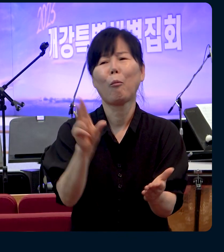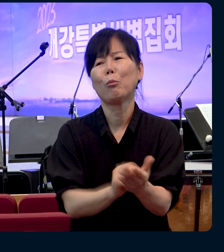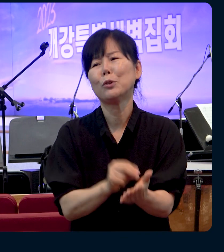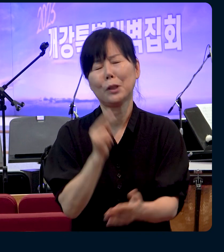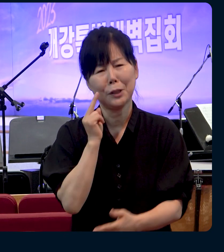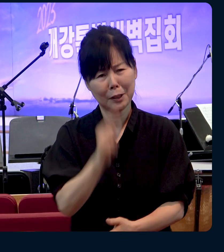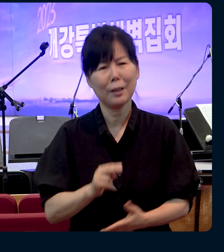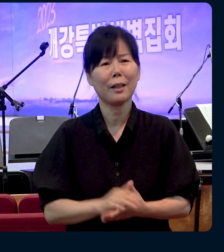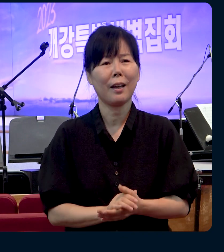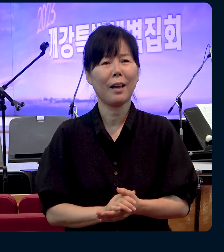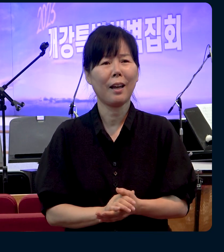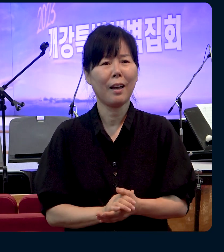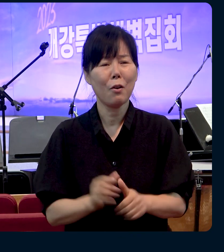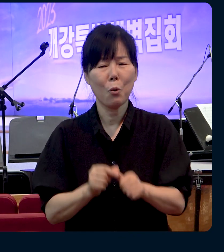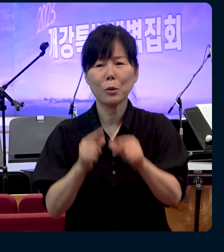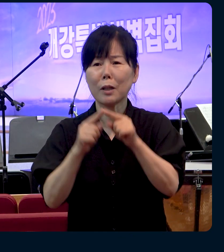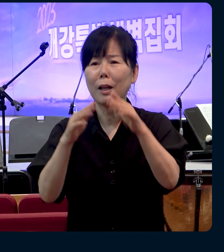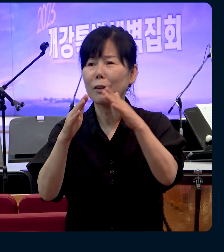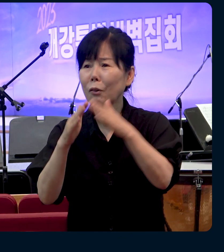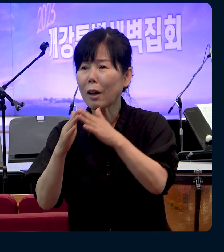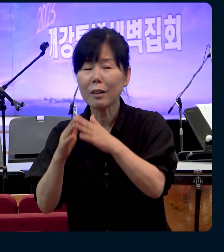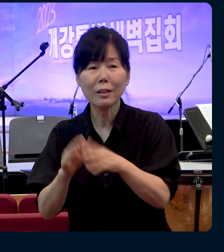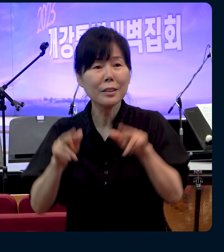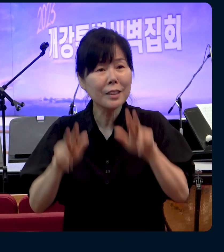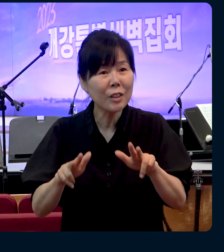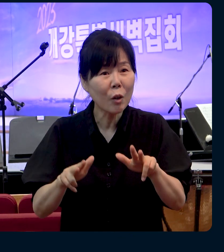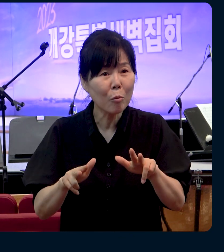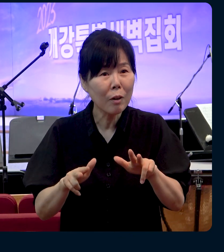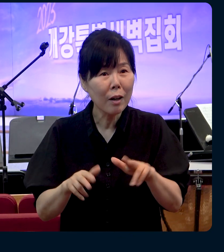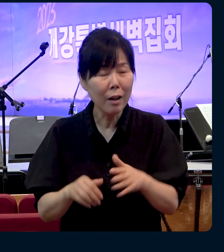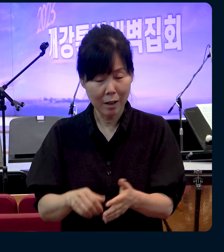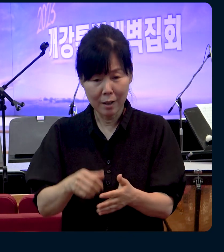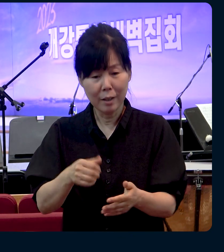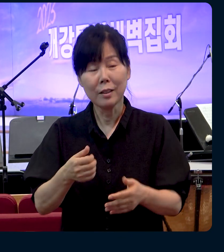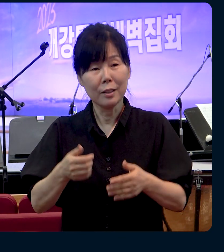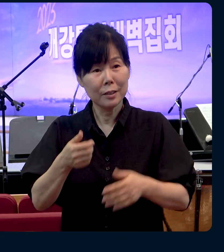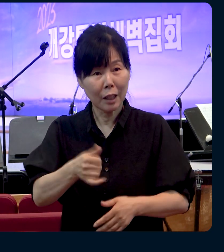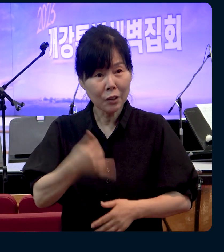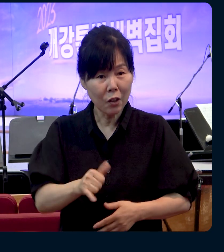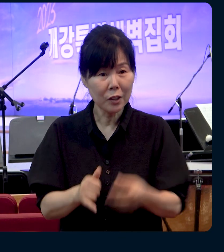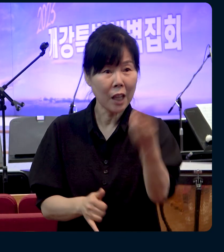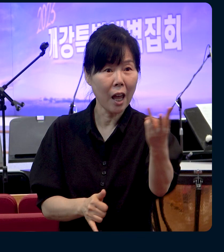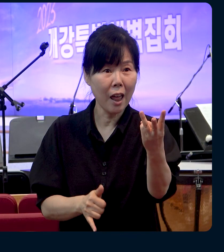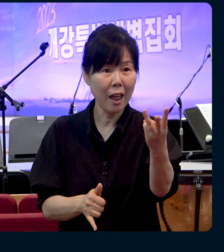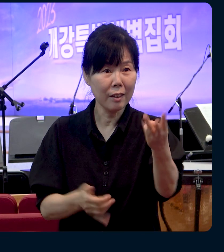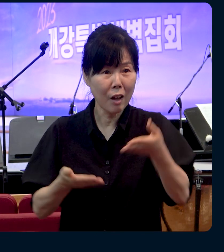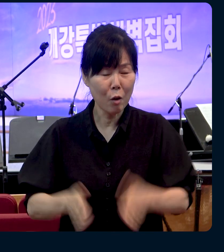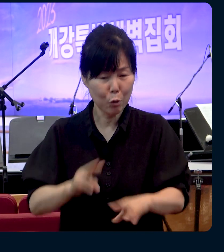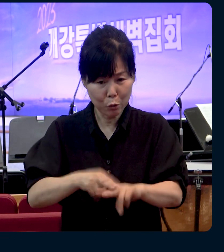한다고. 오죽하면 우리 교회에서 셋째 낳으면 돈까지 줍니까?